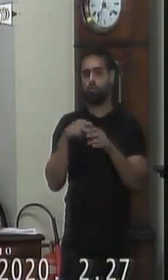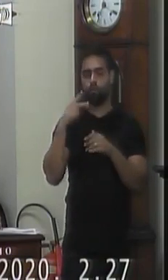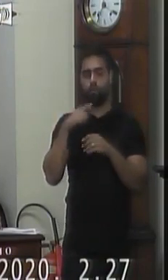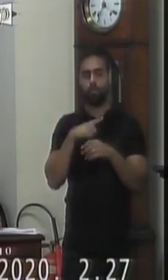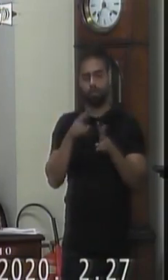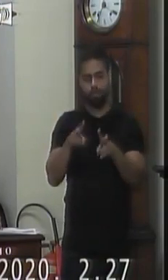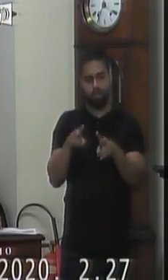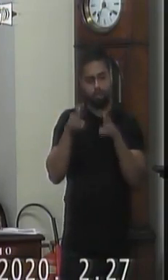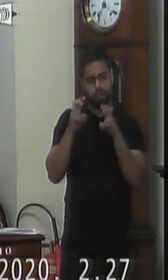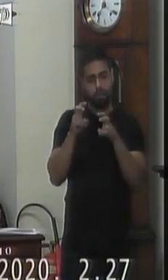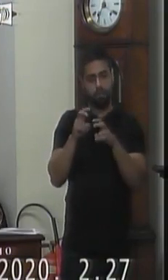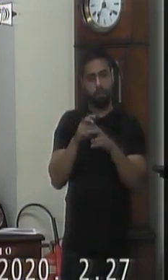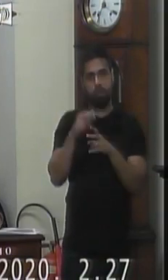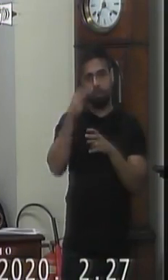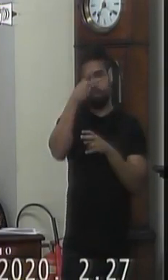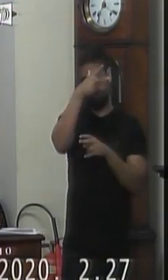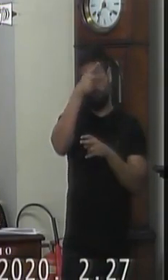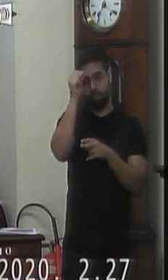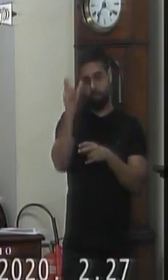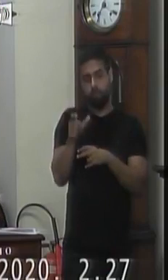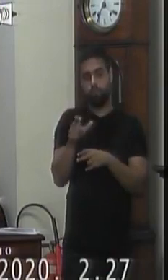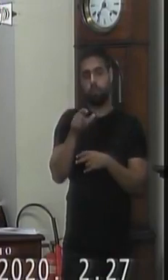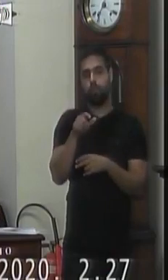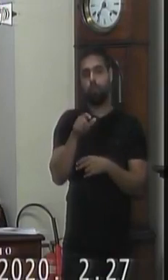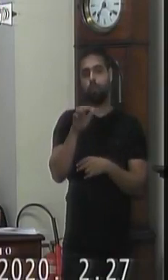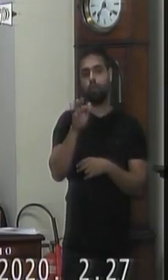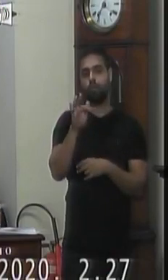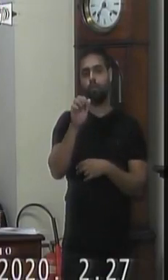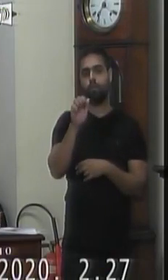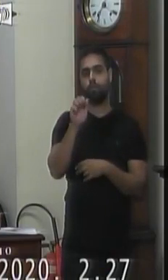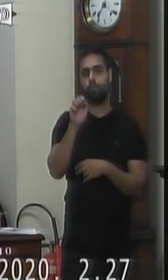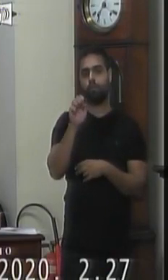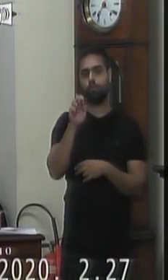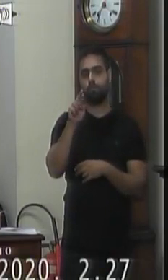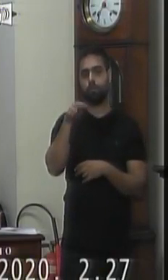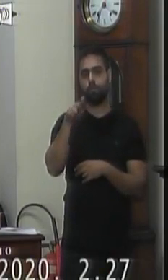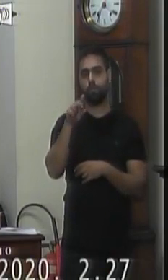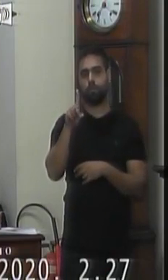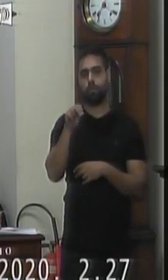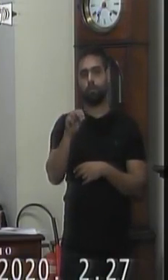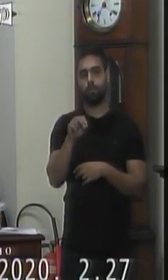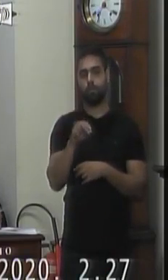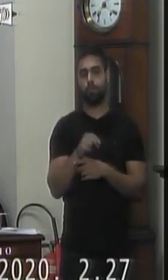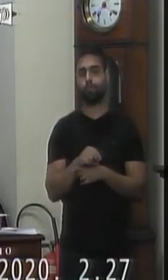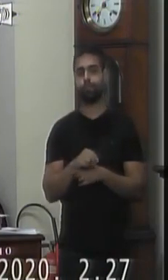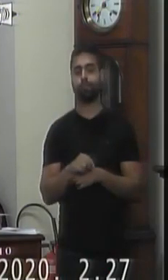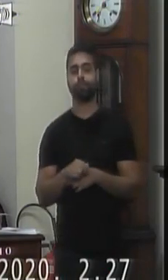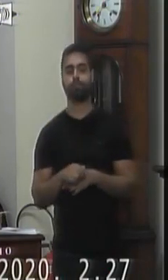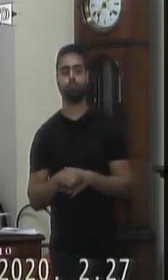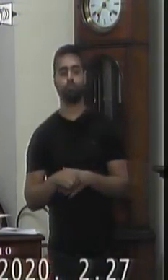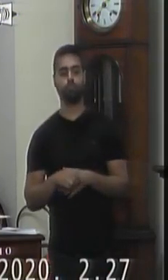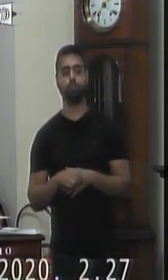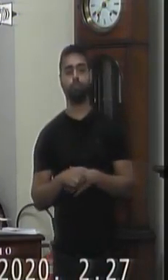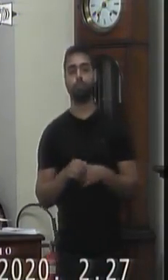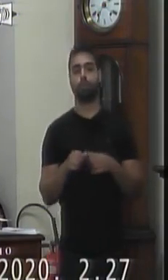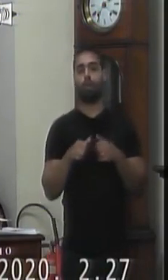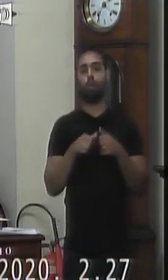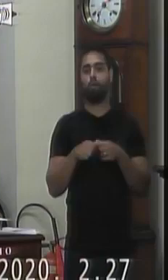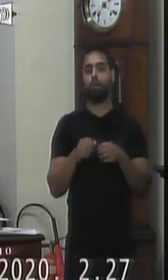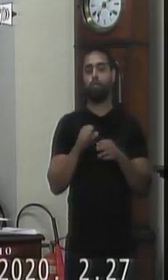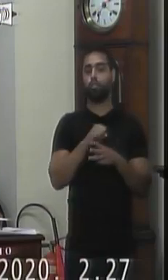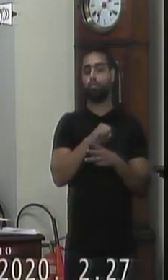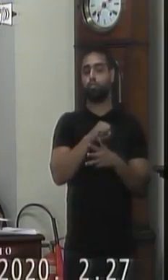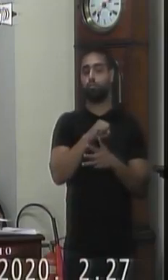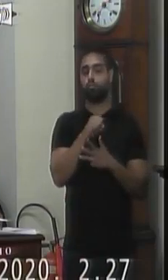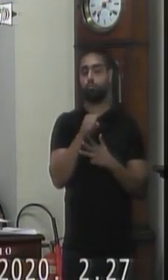atenção. Luiz Fernando Furtado da Graça, Prefeito Municipal. Fica o Poder Executivo autorizado, no artigo